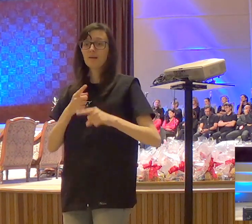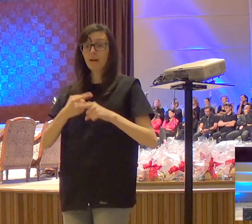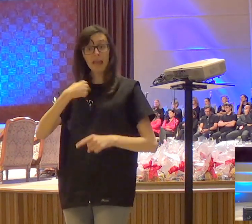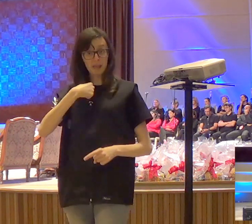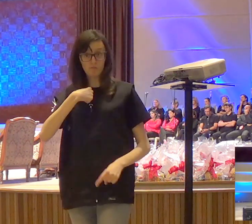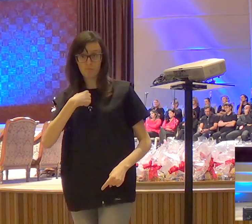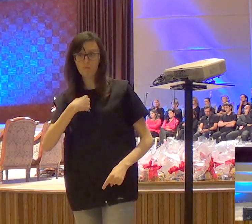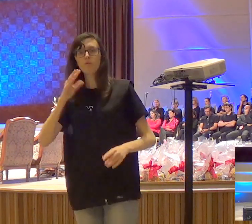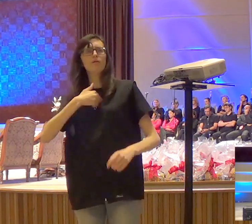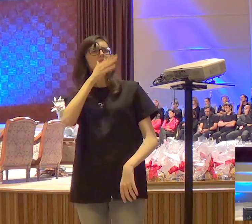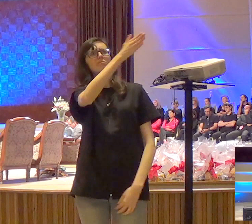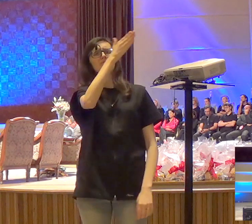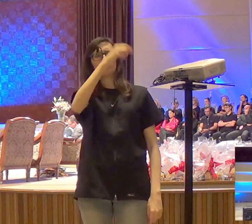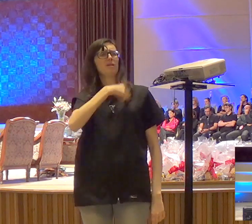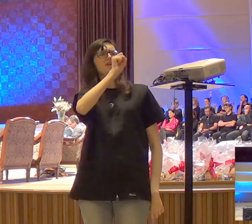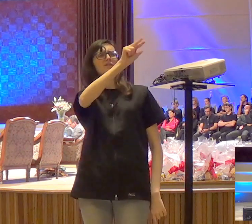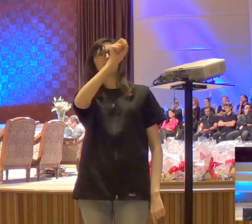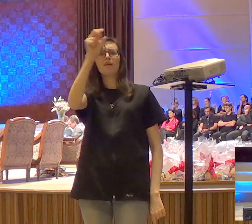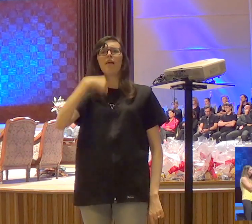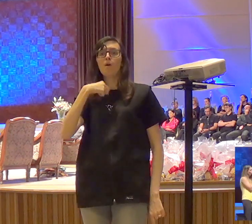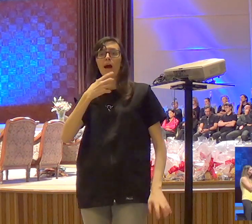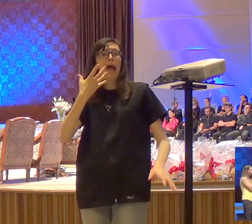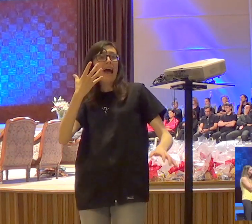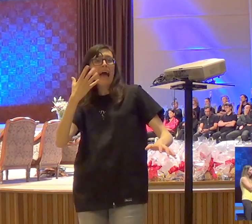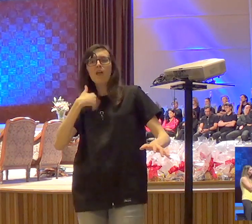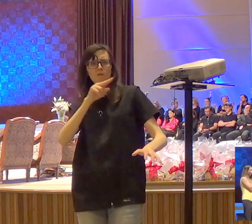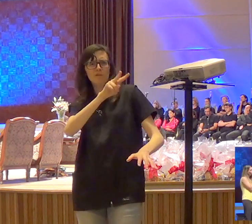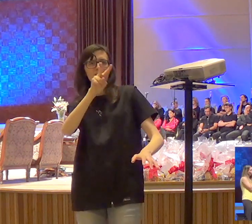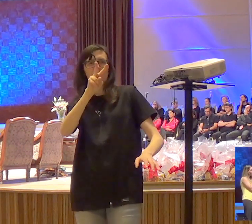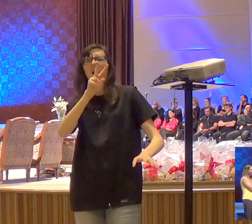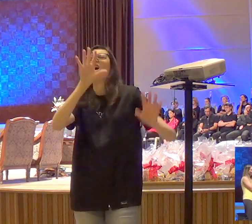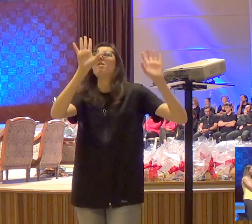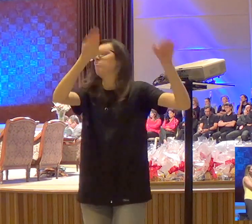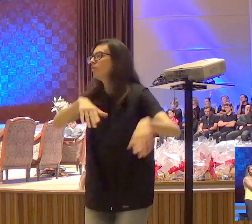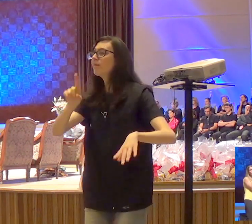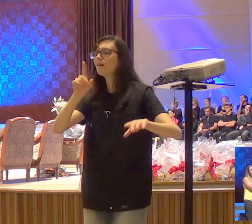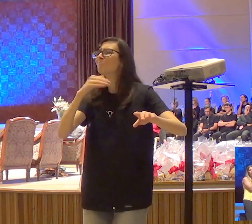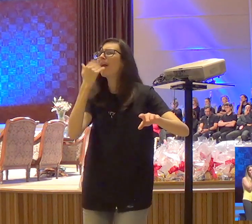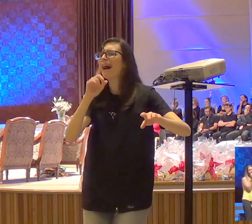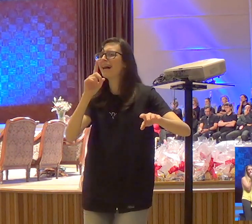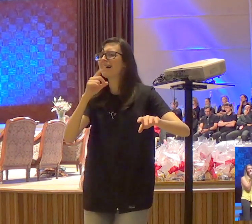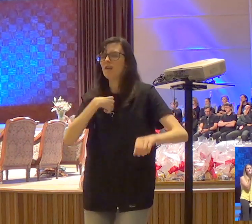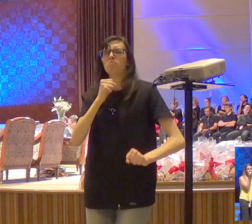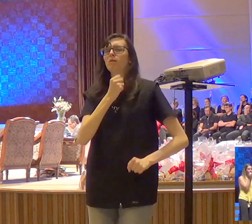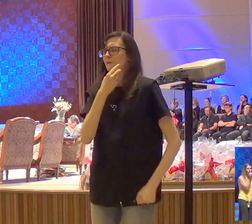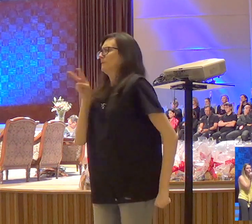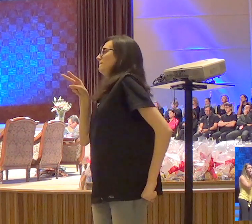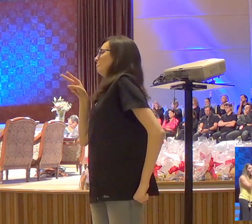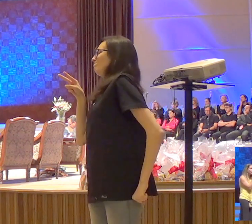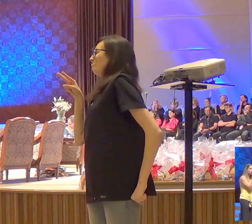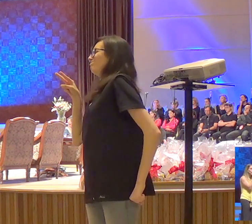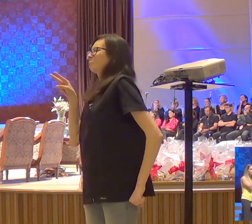Catherine. So many times when I come to a church and I give a message, muitas vezes quando eu venho à igreja e